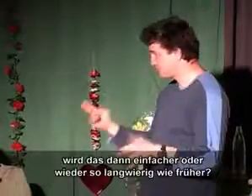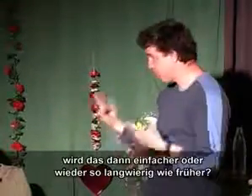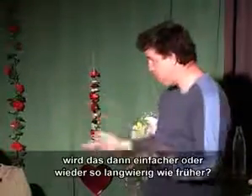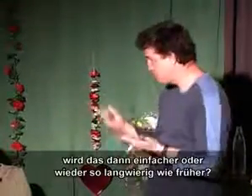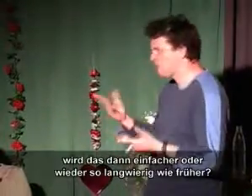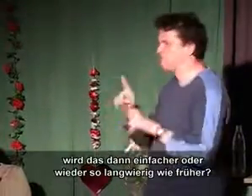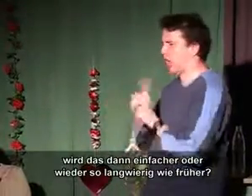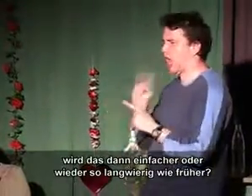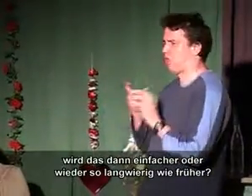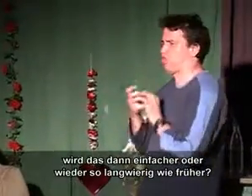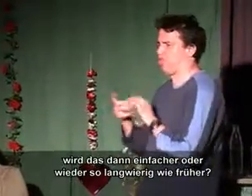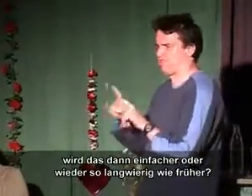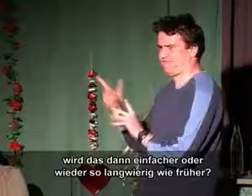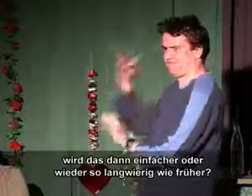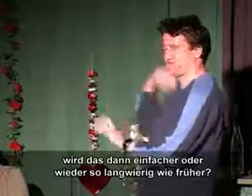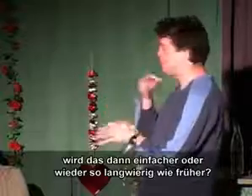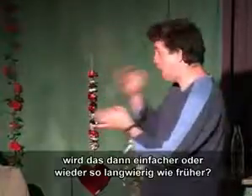wird das dann einfacher oder wieder so langwierig wie früher?